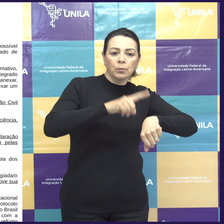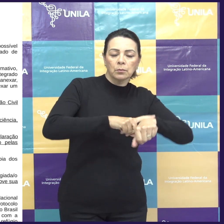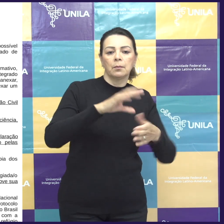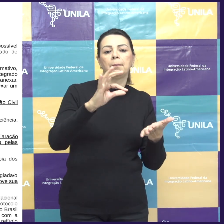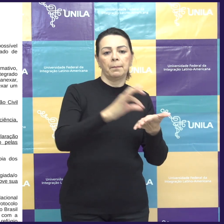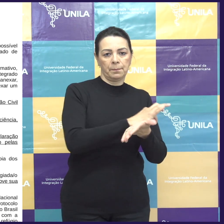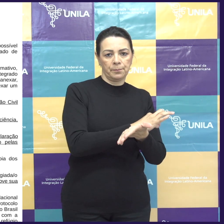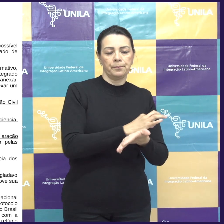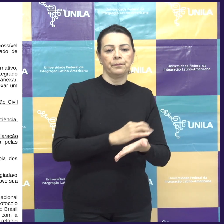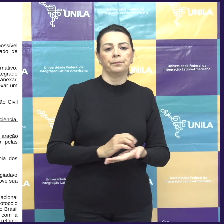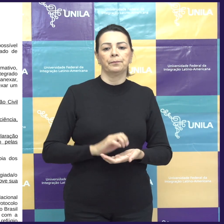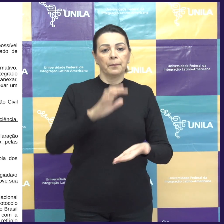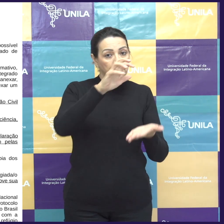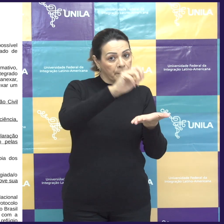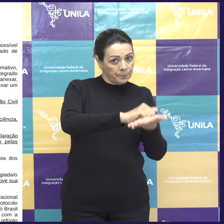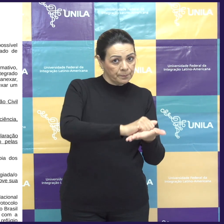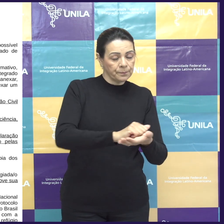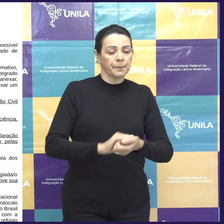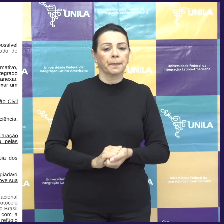matrícula.